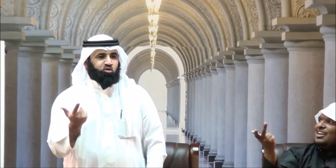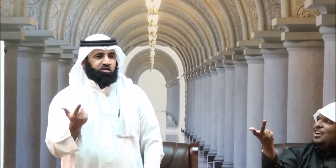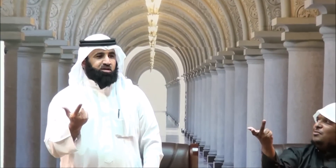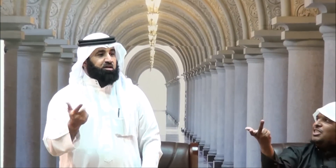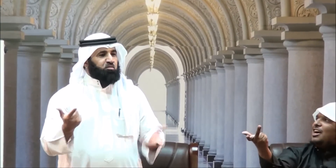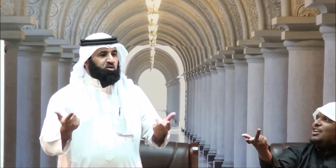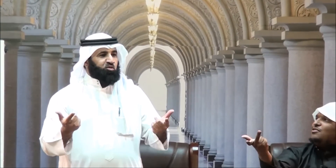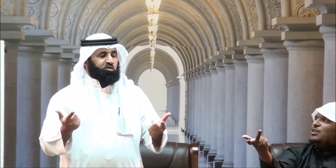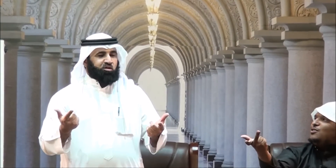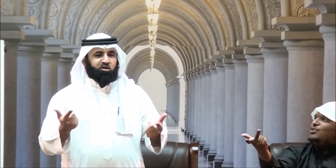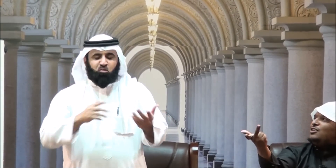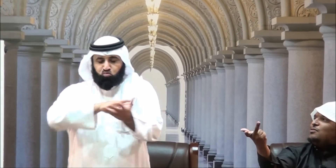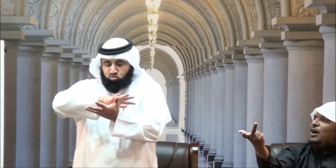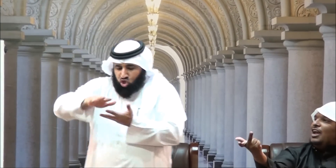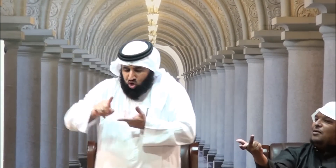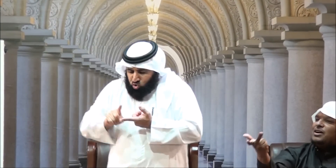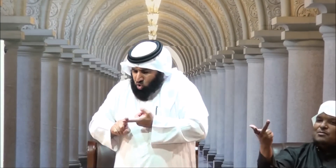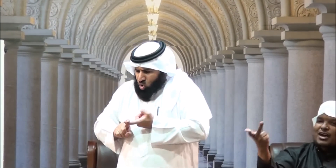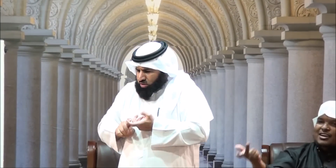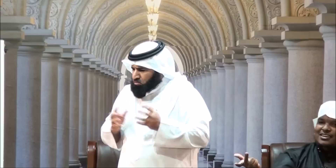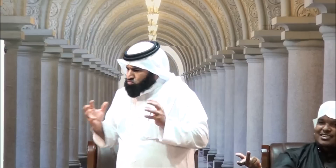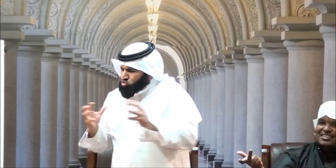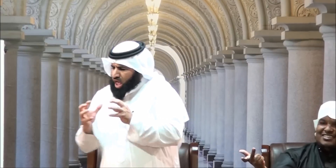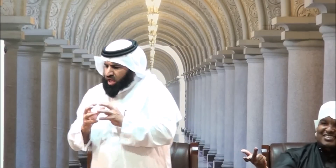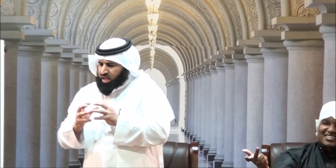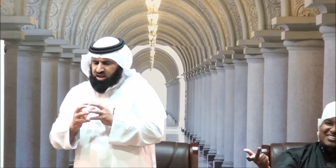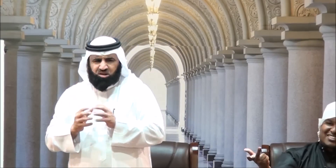من يقدر يحل مشاكلك مع زوجتك، مع العمل، مع